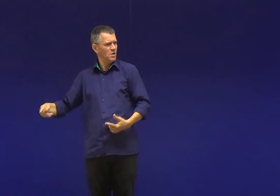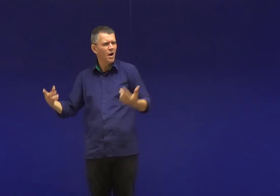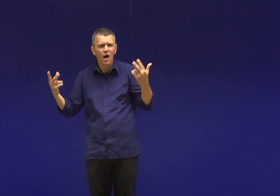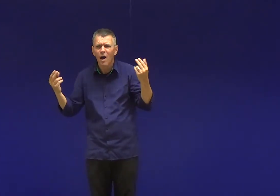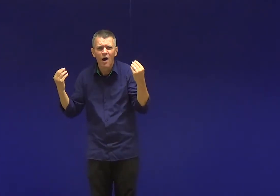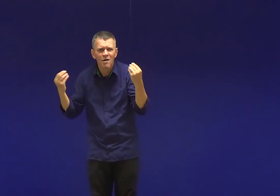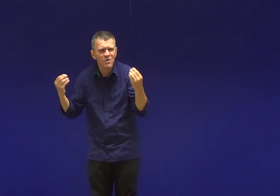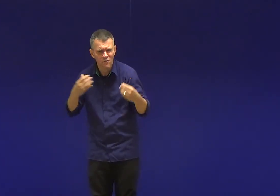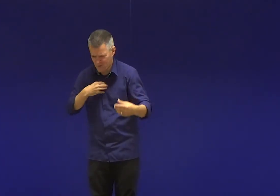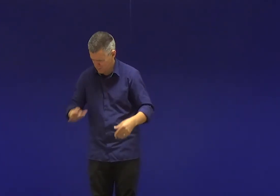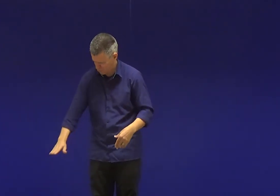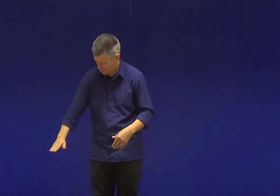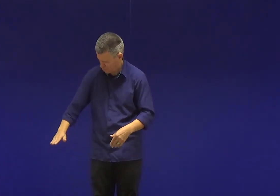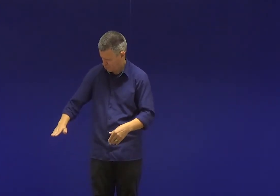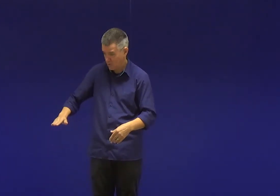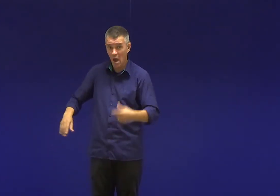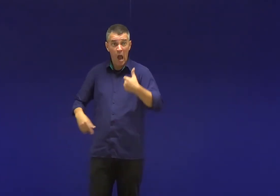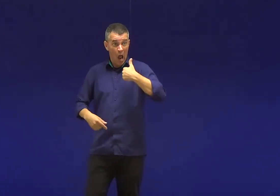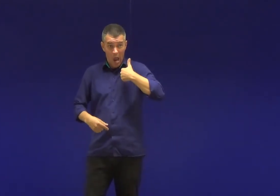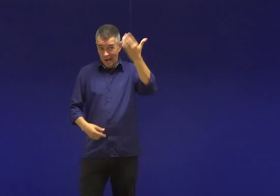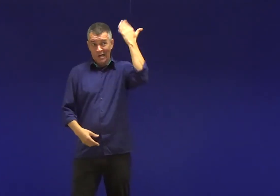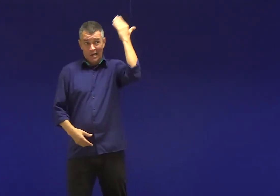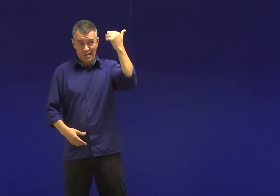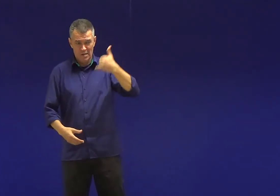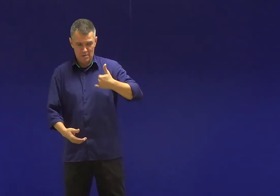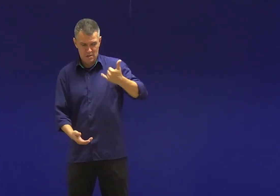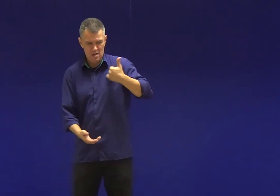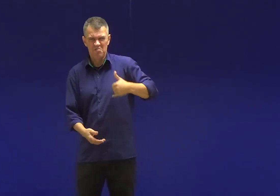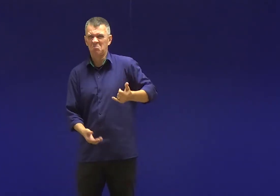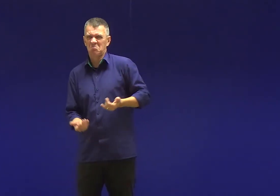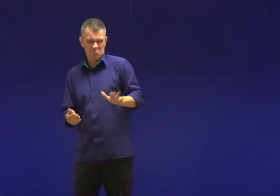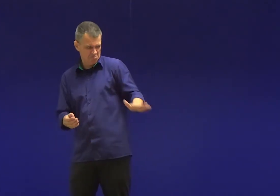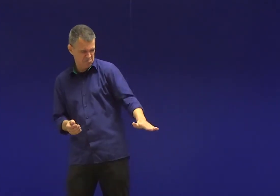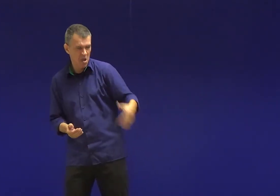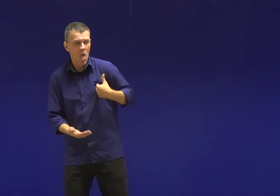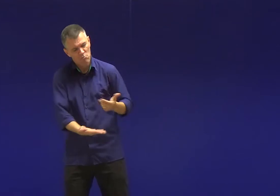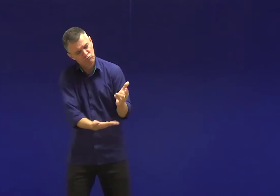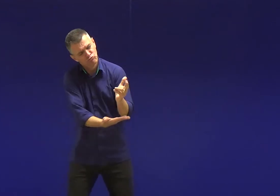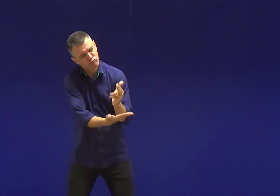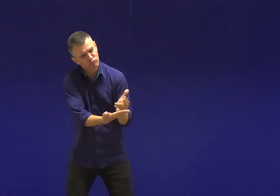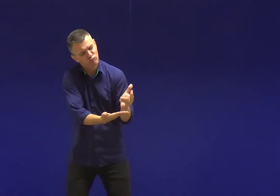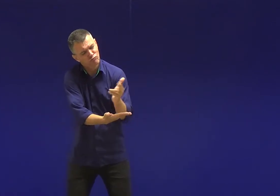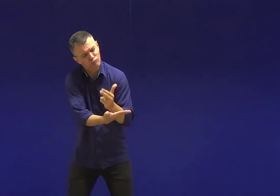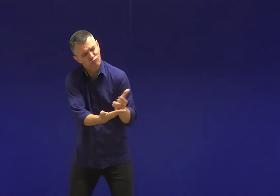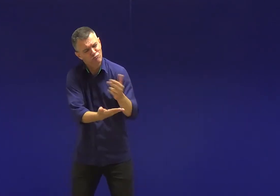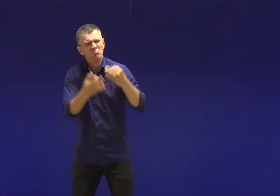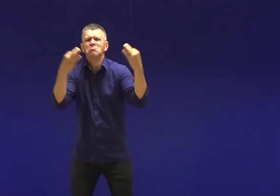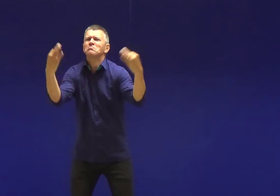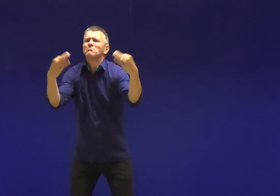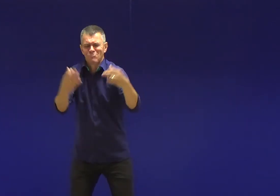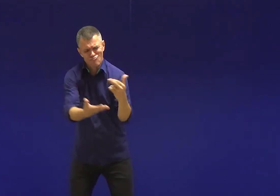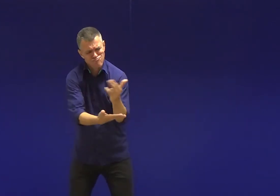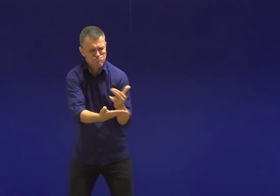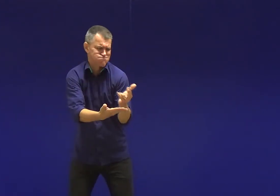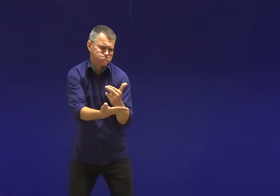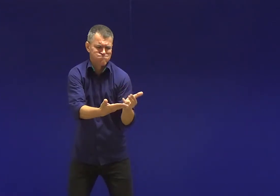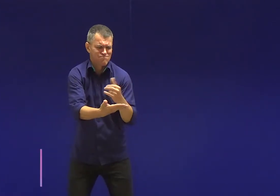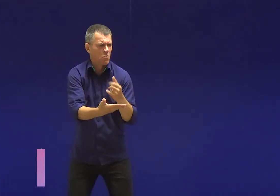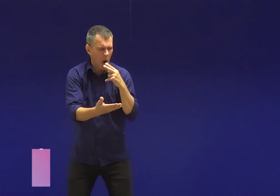nova se parece comigo. Mas não questão tanto física, mas é mais comportamental mesmo. Ela gosta